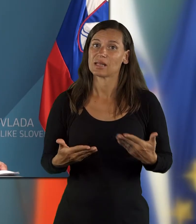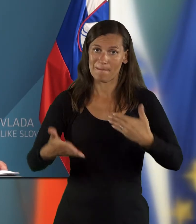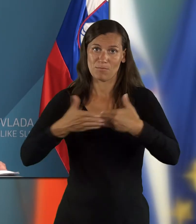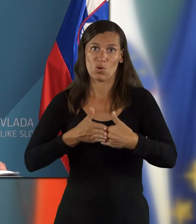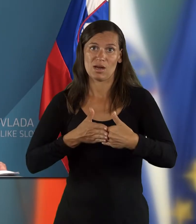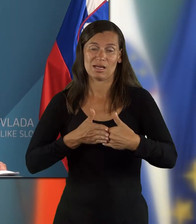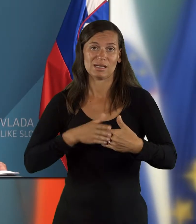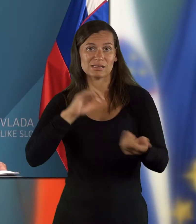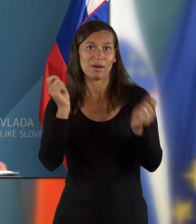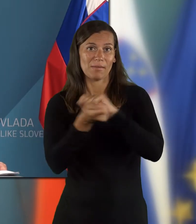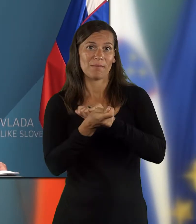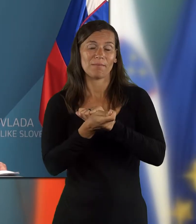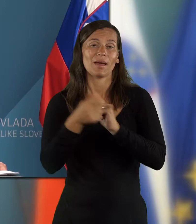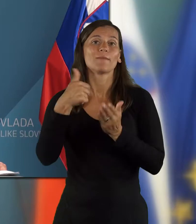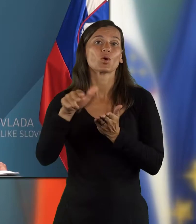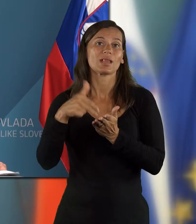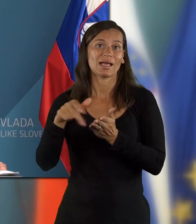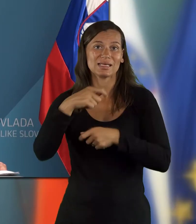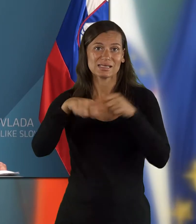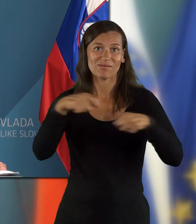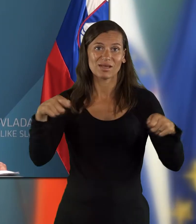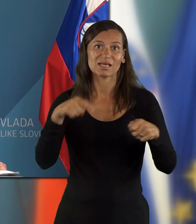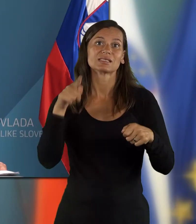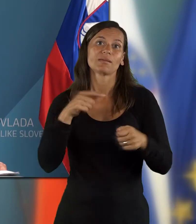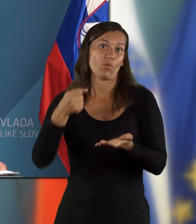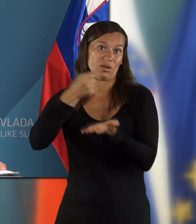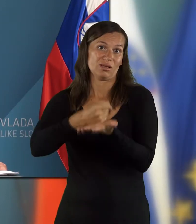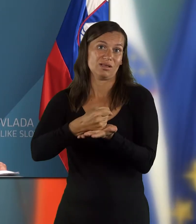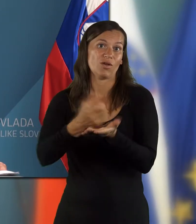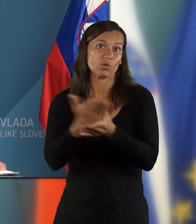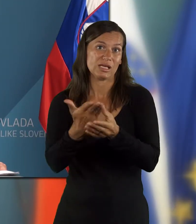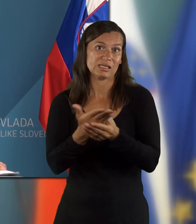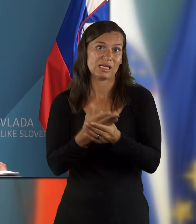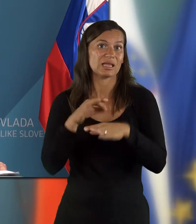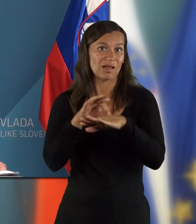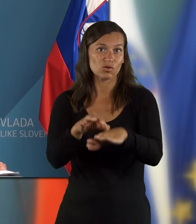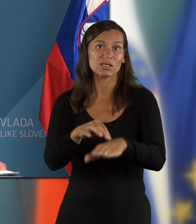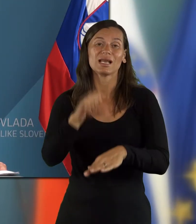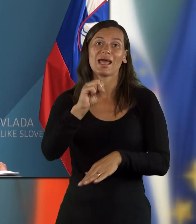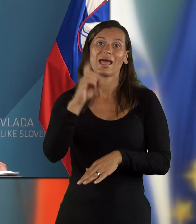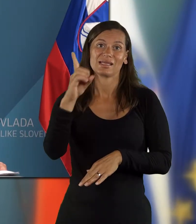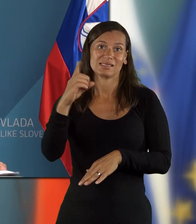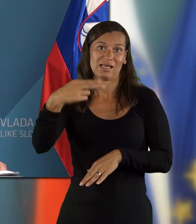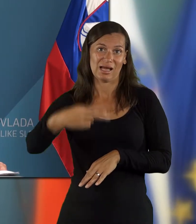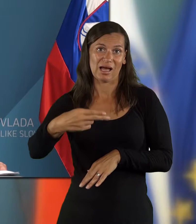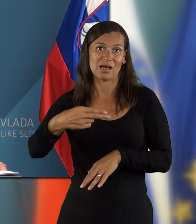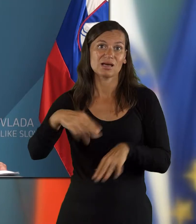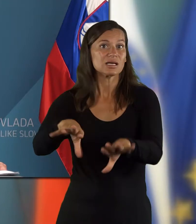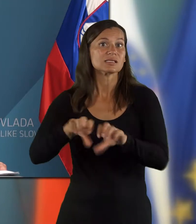danes poleg spremembe prodajnih zavez in pa potrditve ustreznih navodil